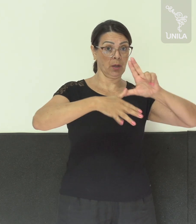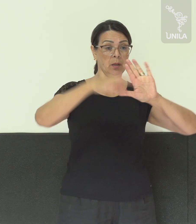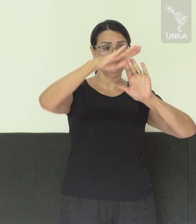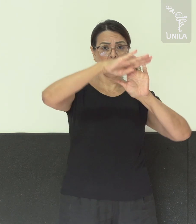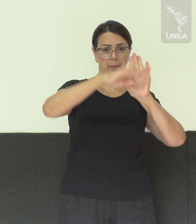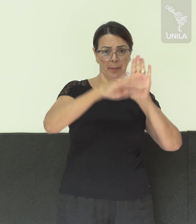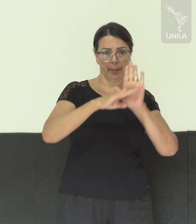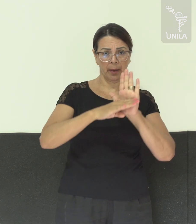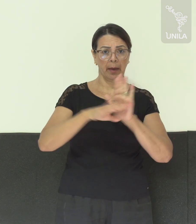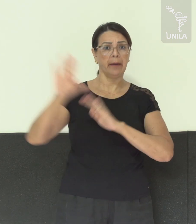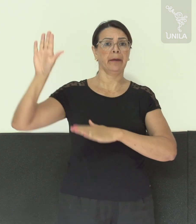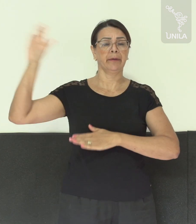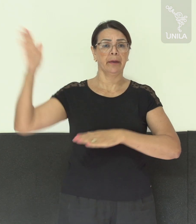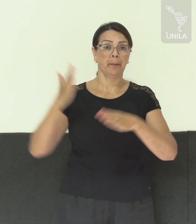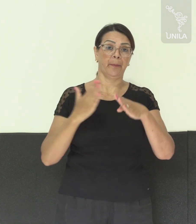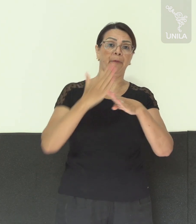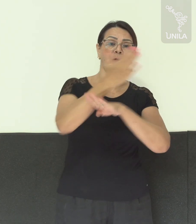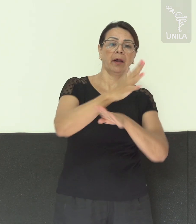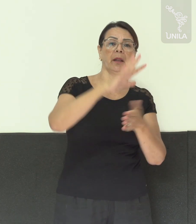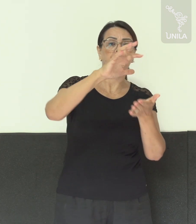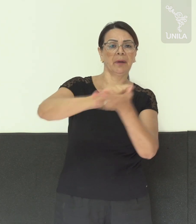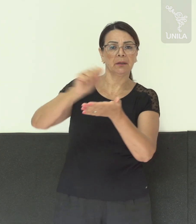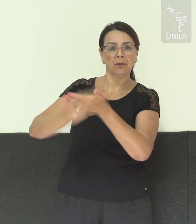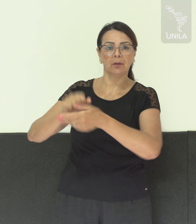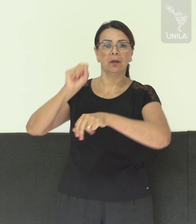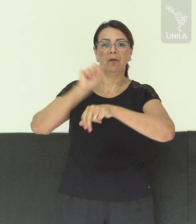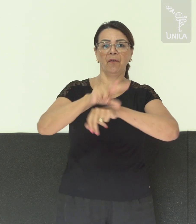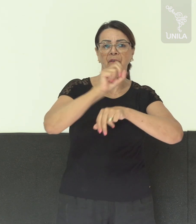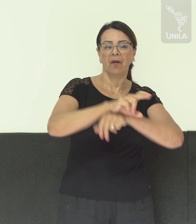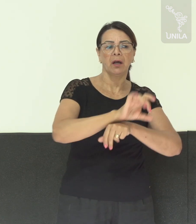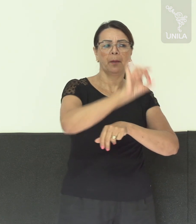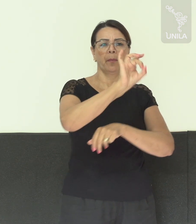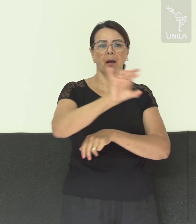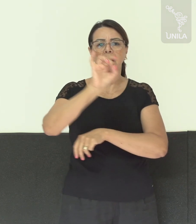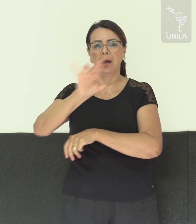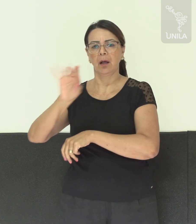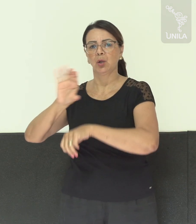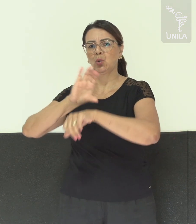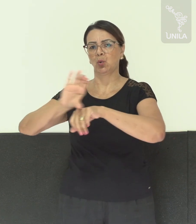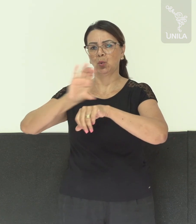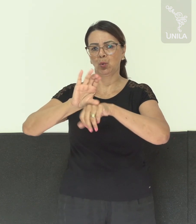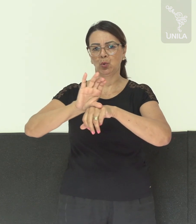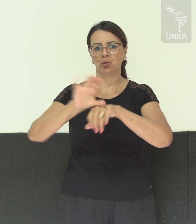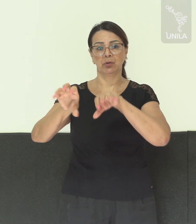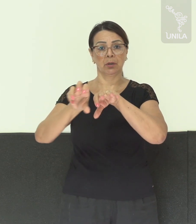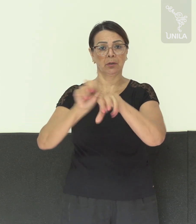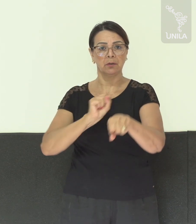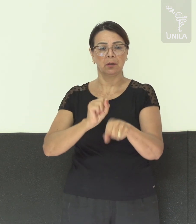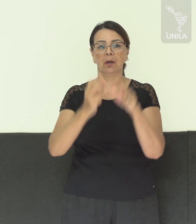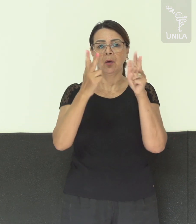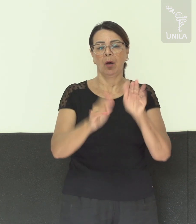candidatos aprovados e matriculados dentro do número de vagas ofertadas em cada curso de graduação pelo presente